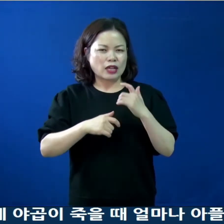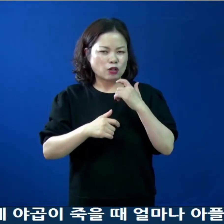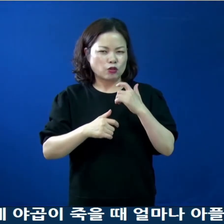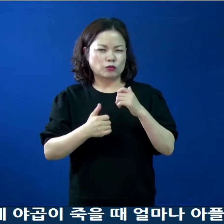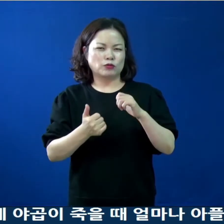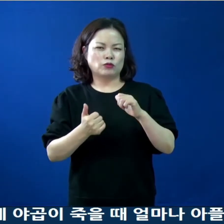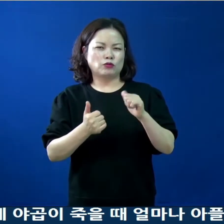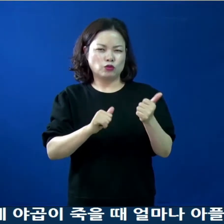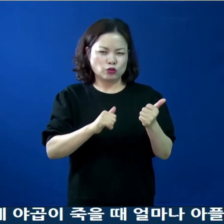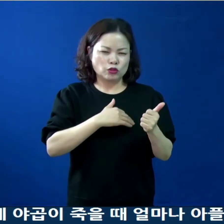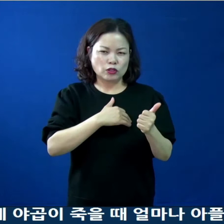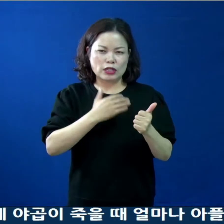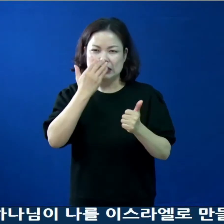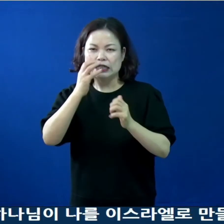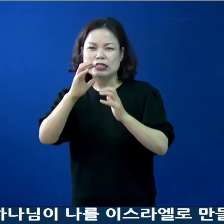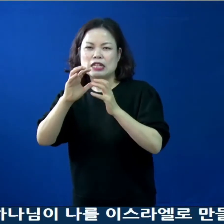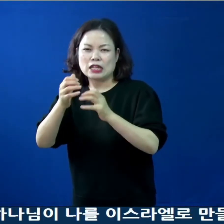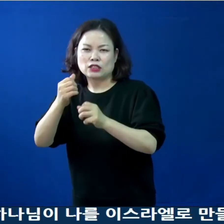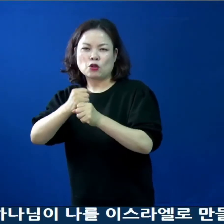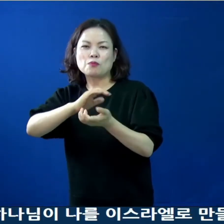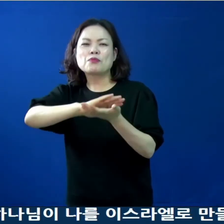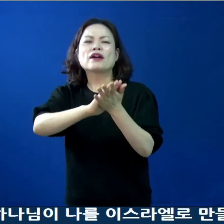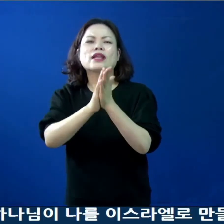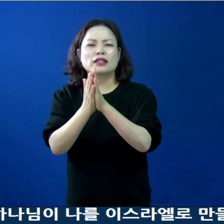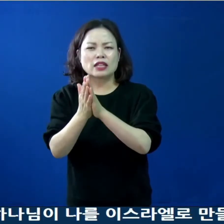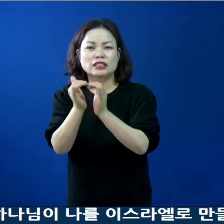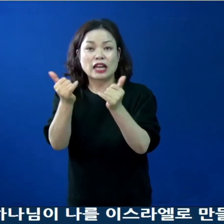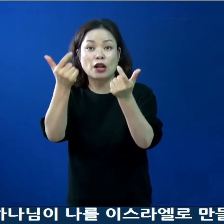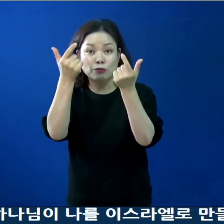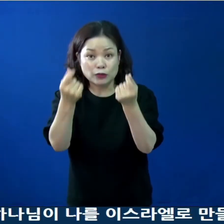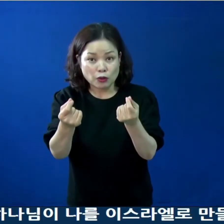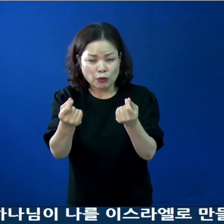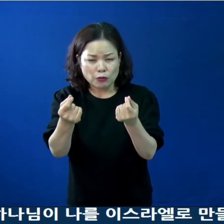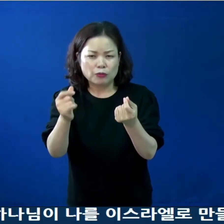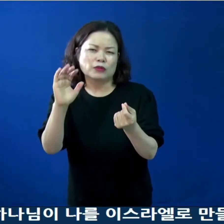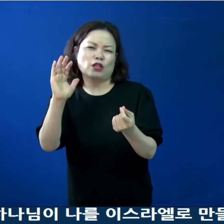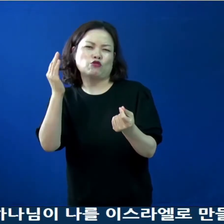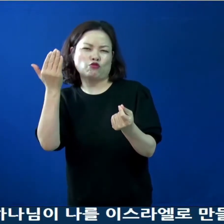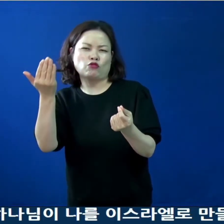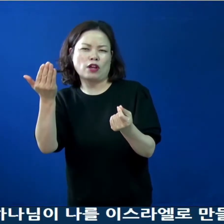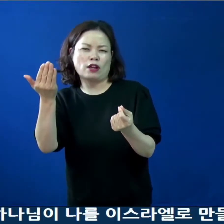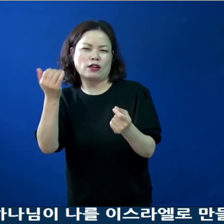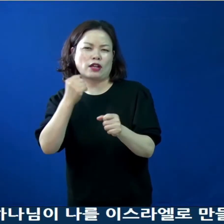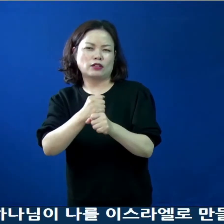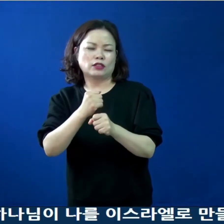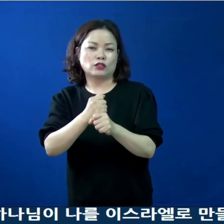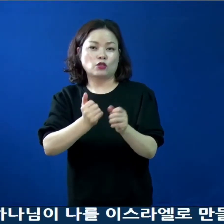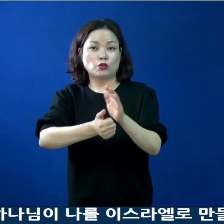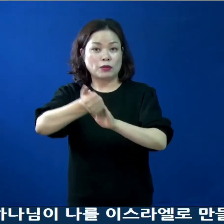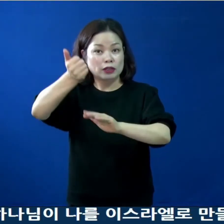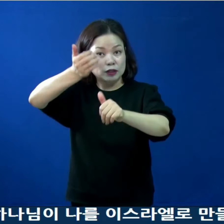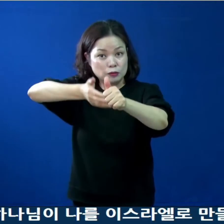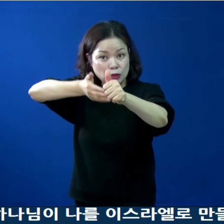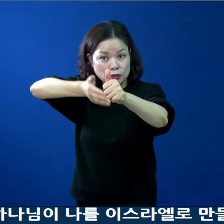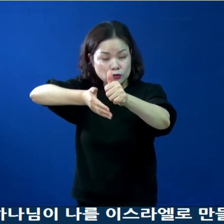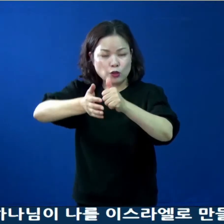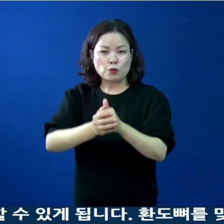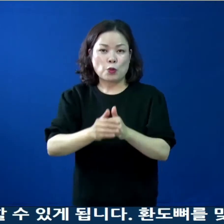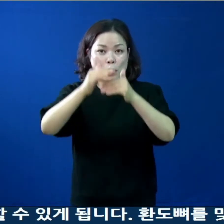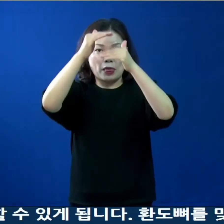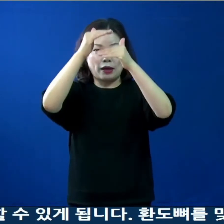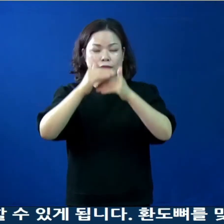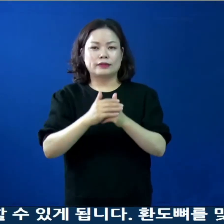하나님만 붙잡는 이스라엘로 만들어 가시는구나, 이렇게 선포하면서 더 하나님 앞에 매달리기를 소망합니다. 이제 다시 본문으로